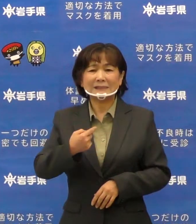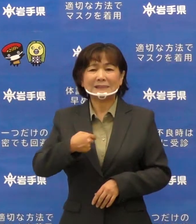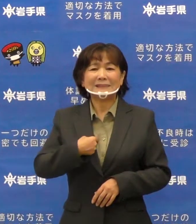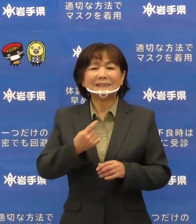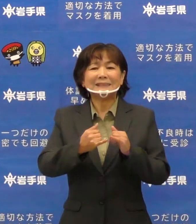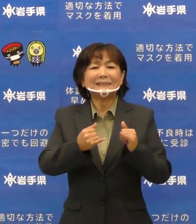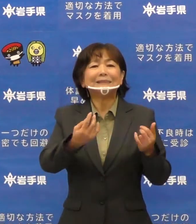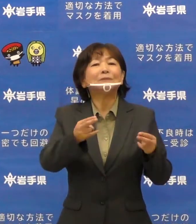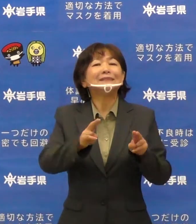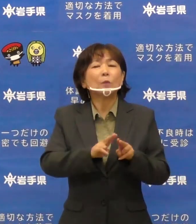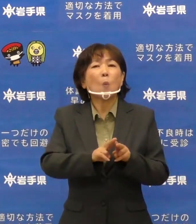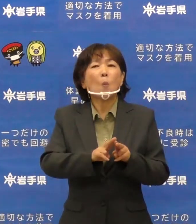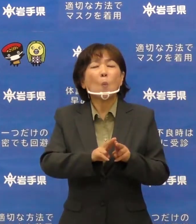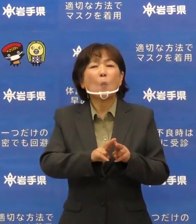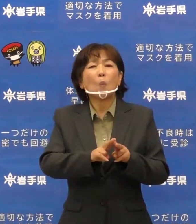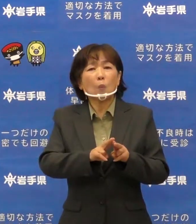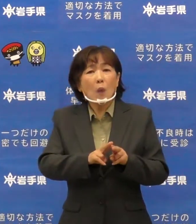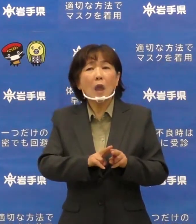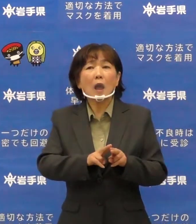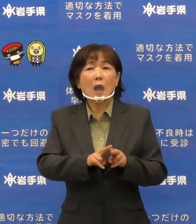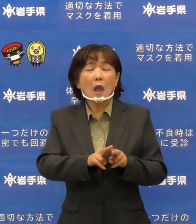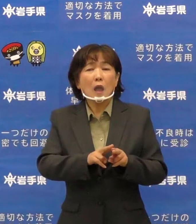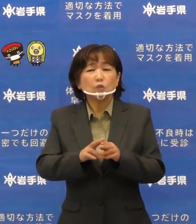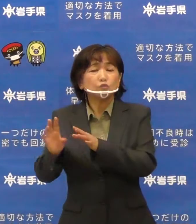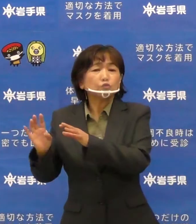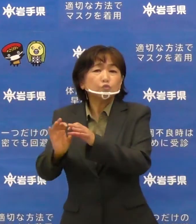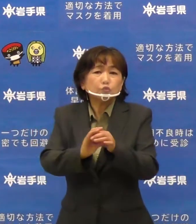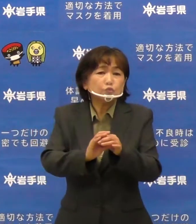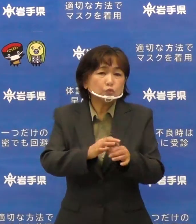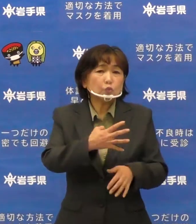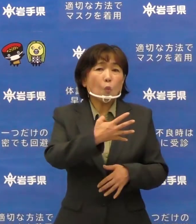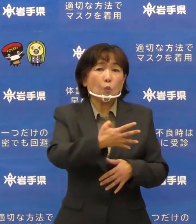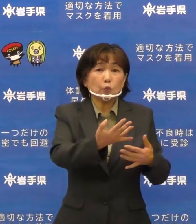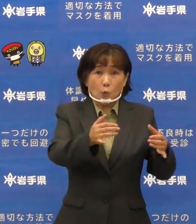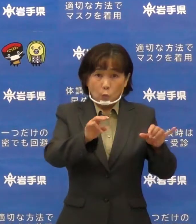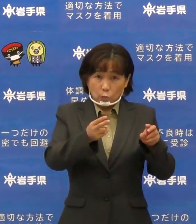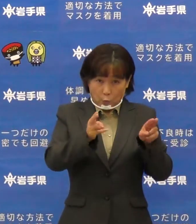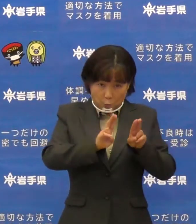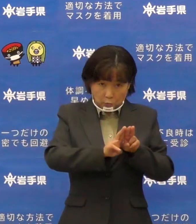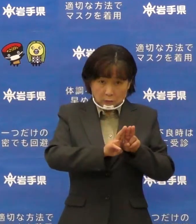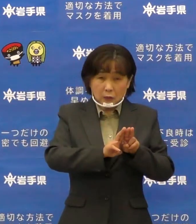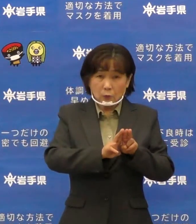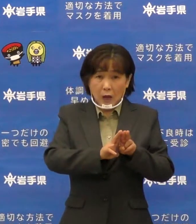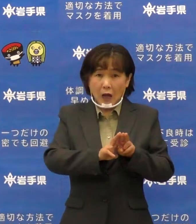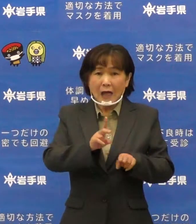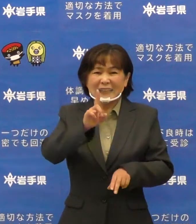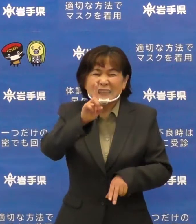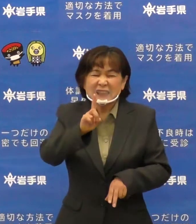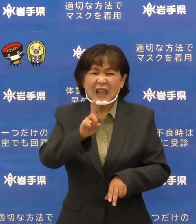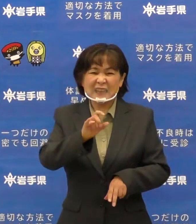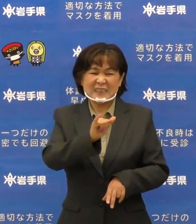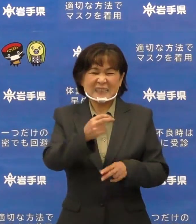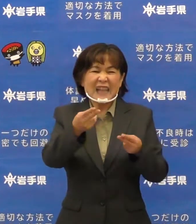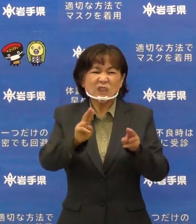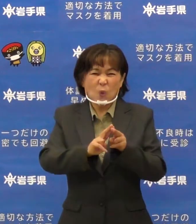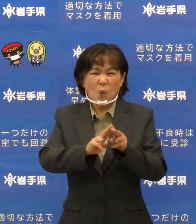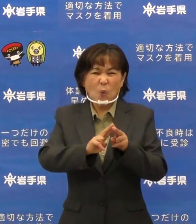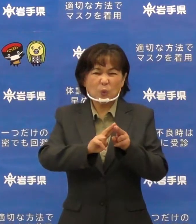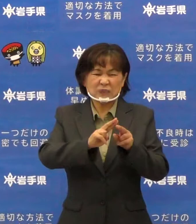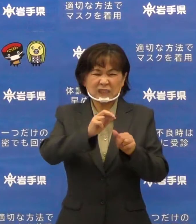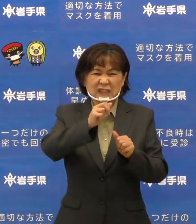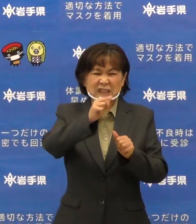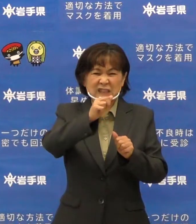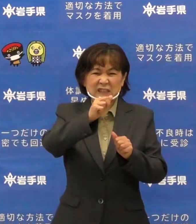あるべき姿よりややこう右寄りになってしまうっていう傾向が自民党さんにとって一つこう大き